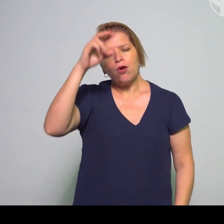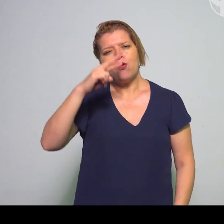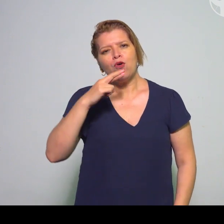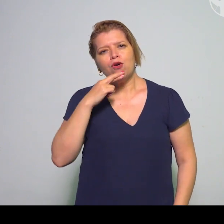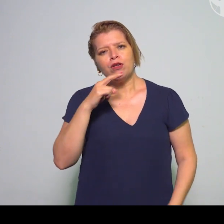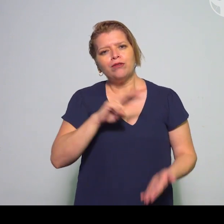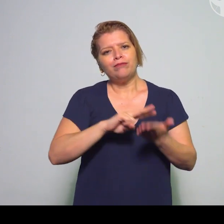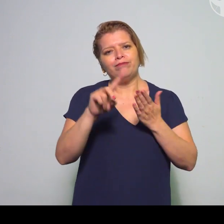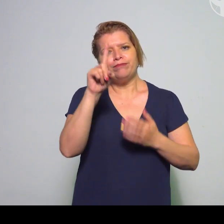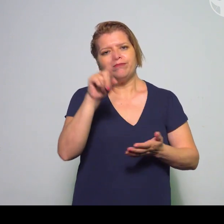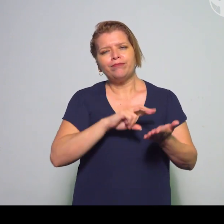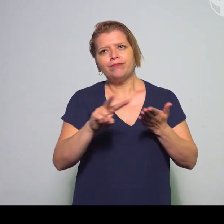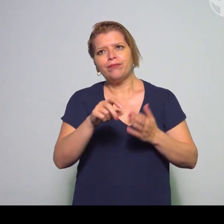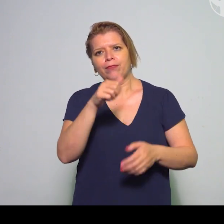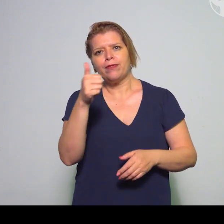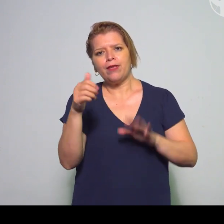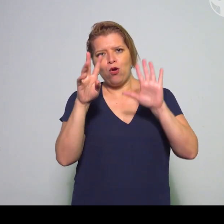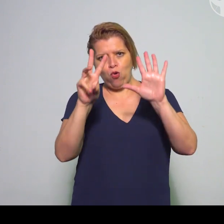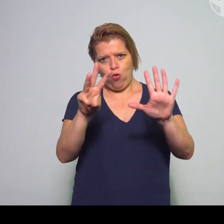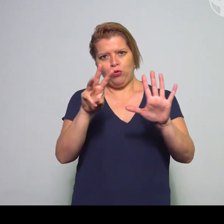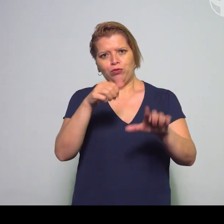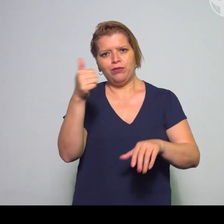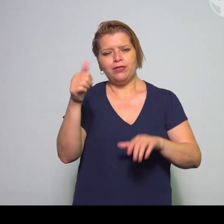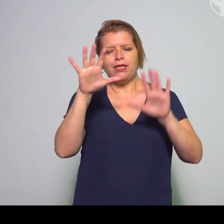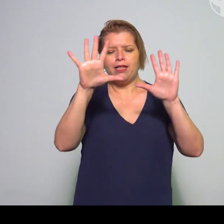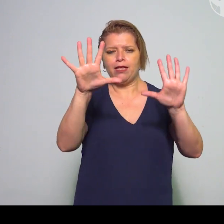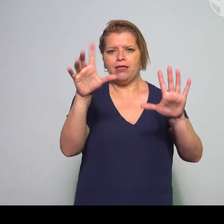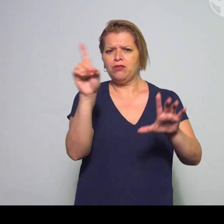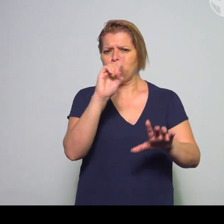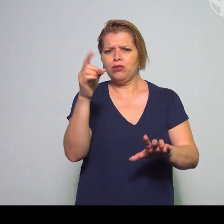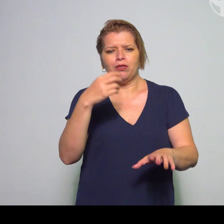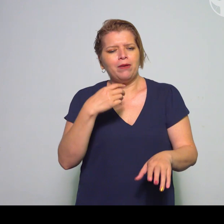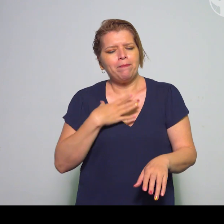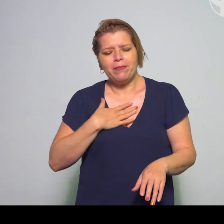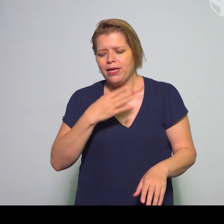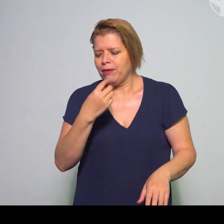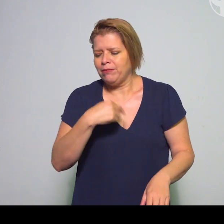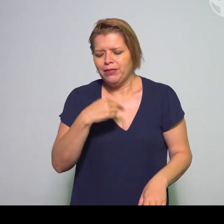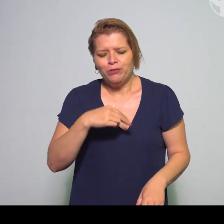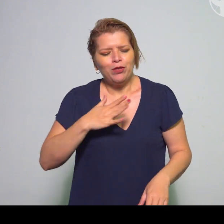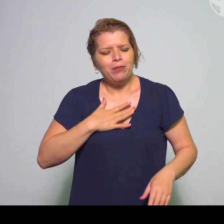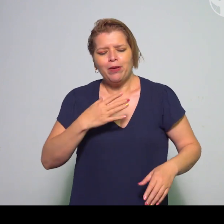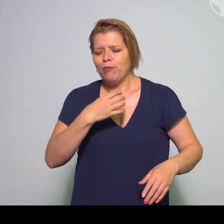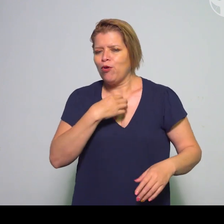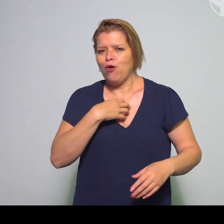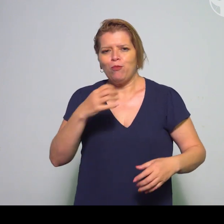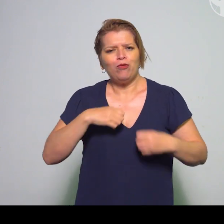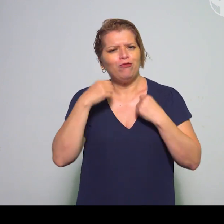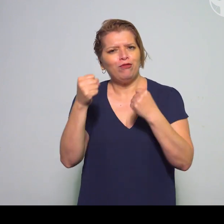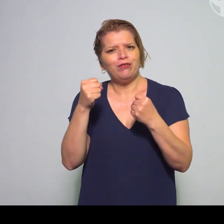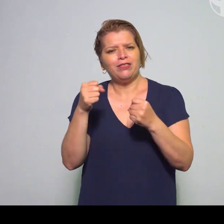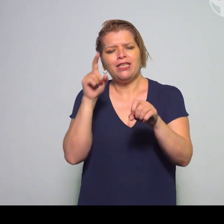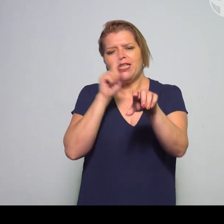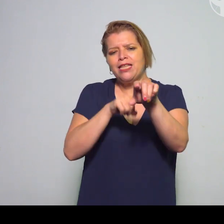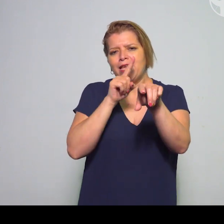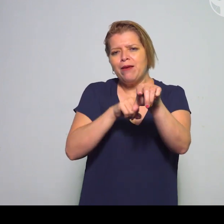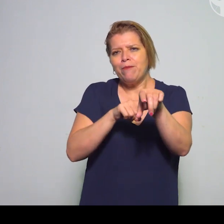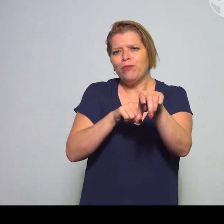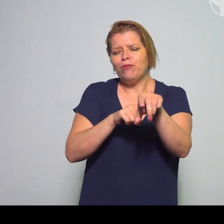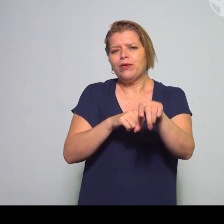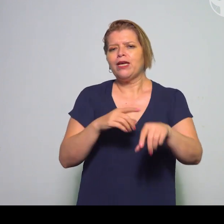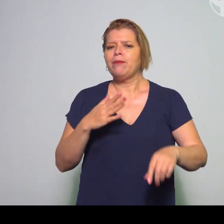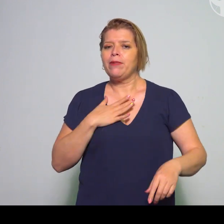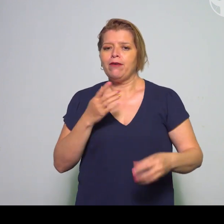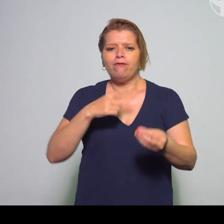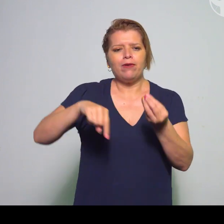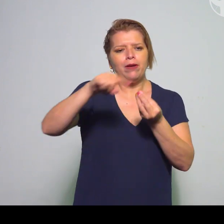Corintios 1 del 8 al 10, porque esto no se trata de mí, del esfuerzo que yo haga, del tiempo que yo invierta